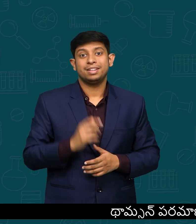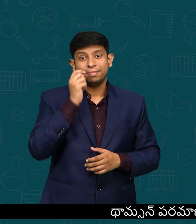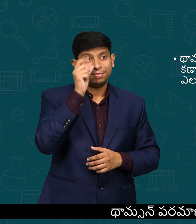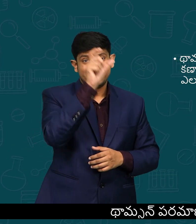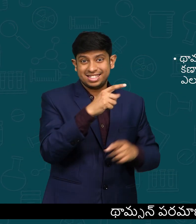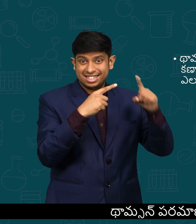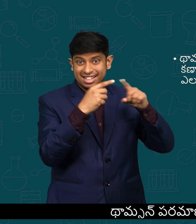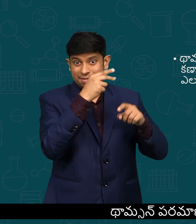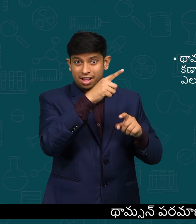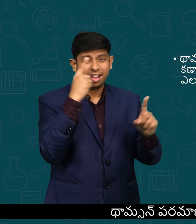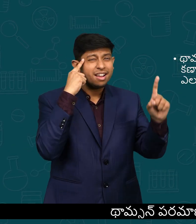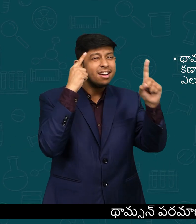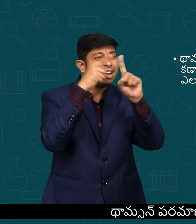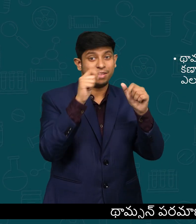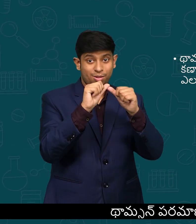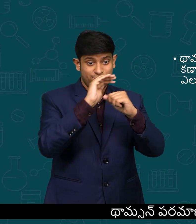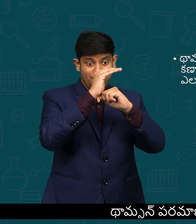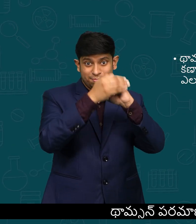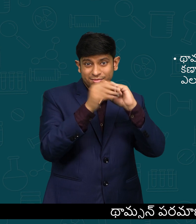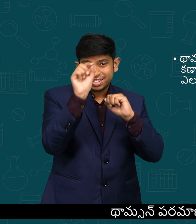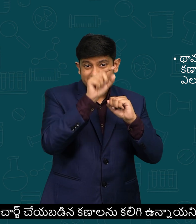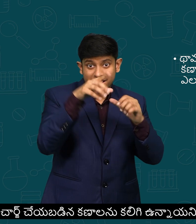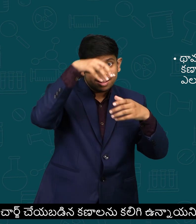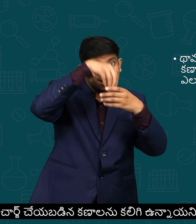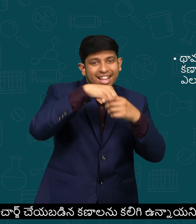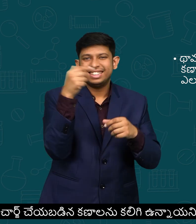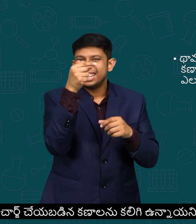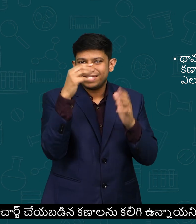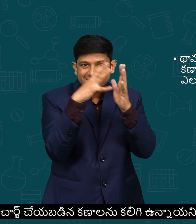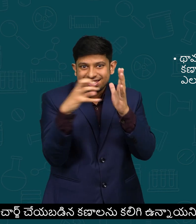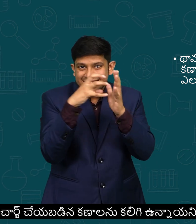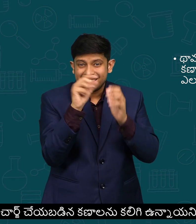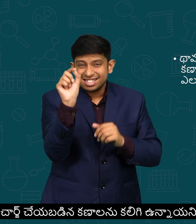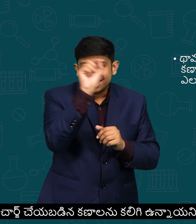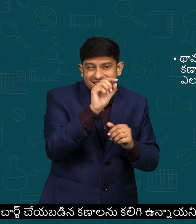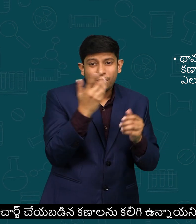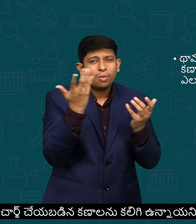థామ్సన్ పరమాణువులు ప్రతికూలంగా ఛార్జ్ చేయబడిన కణాలను కలిగి